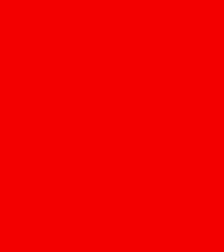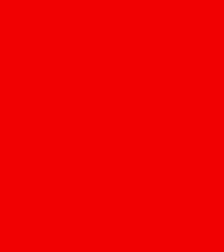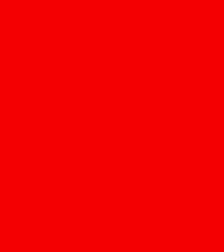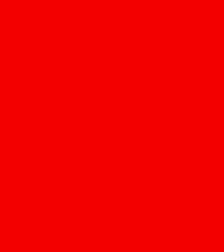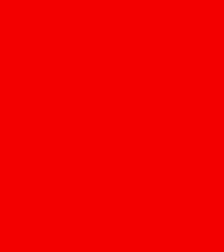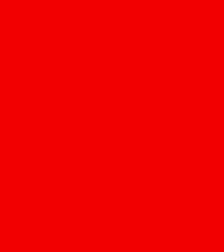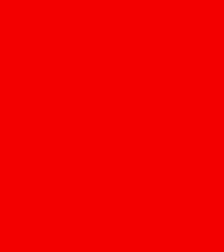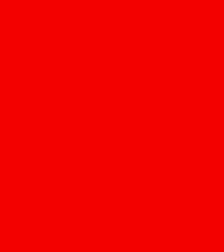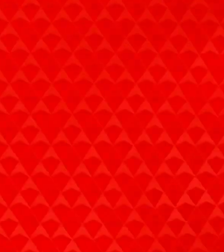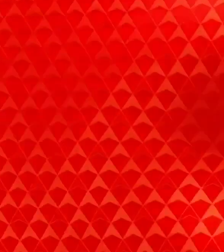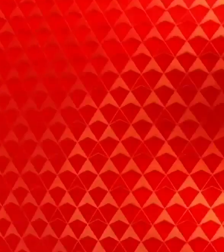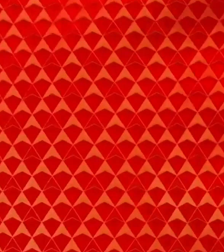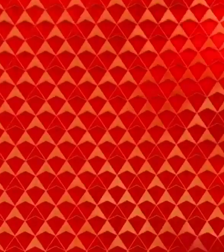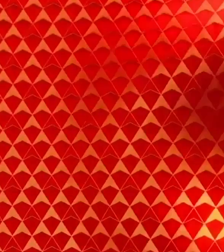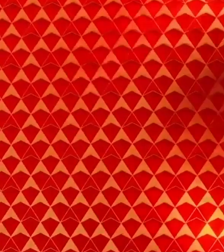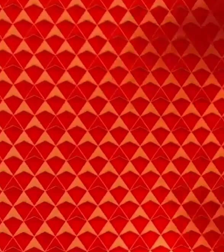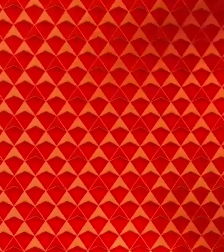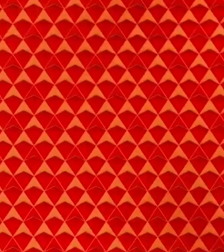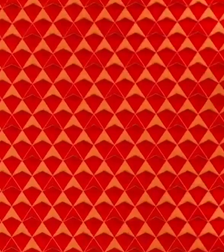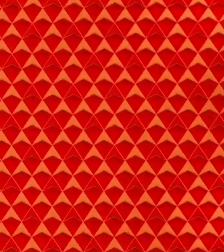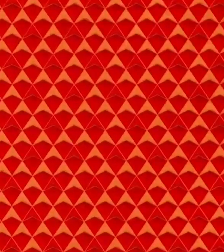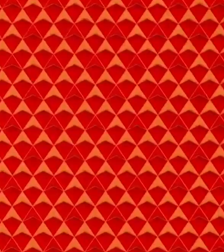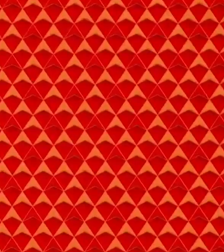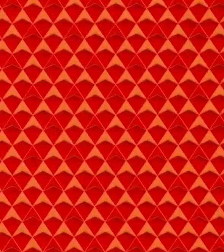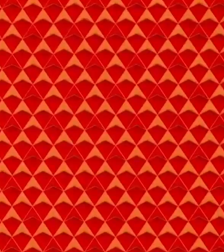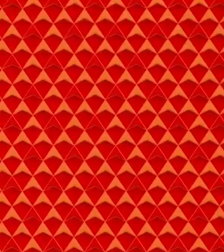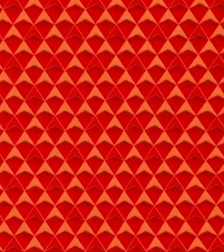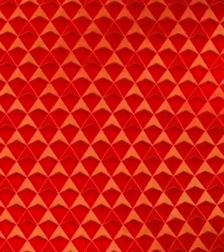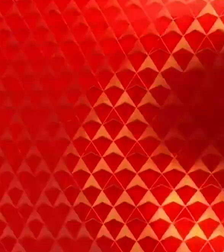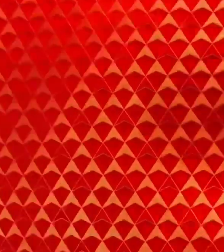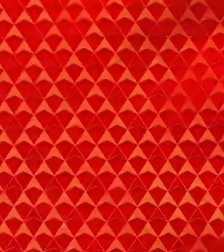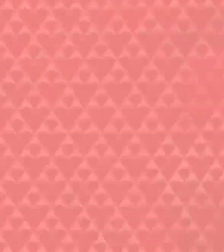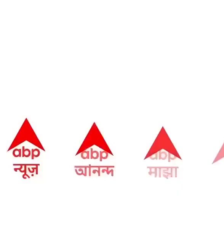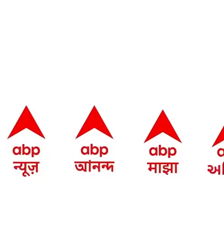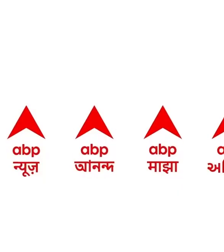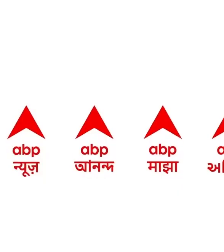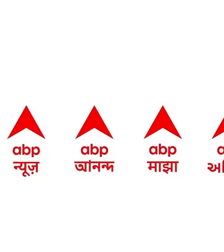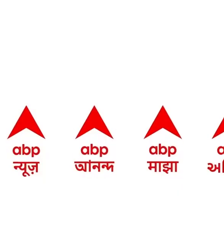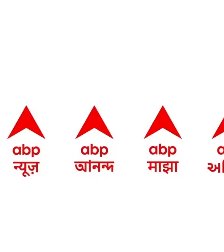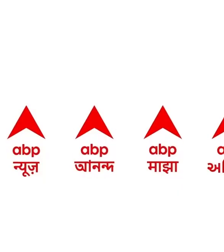ABP न्यूज़ आपको रखे आगे।